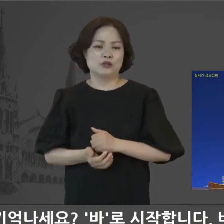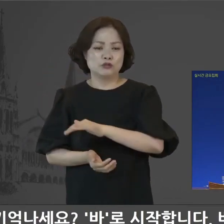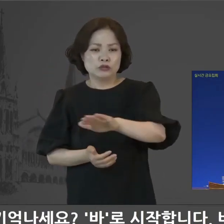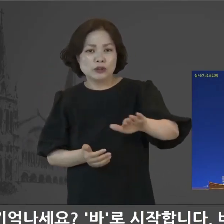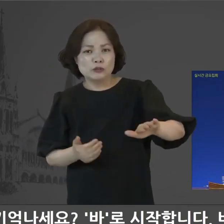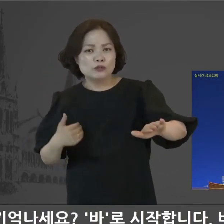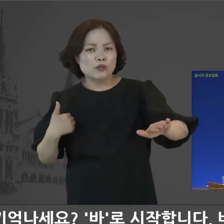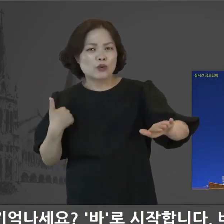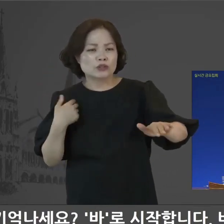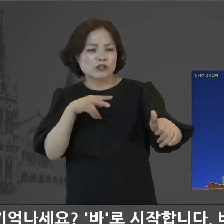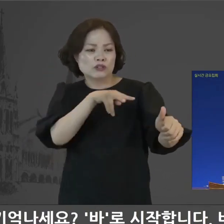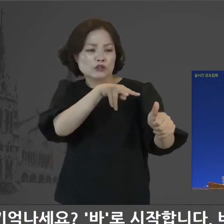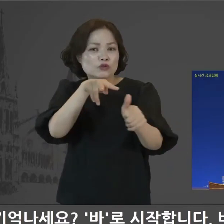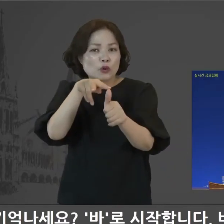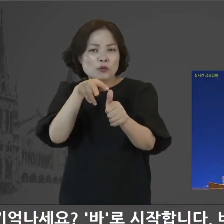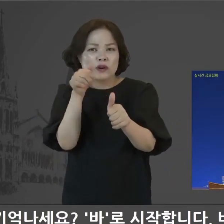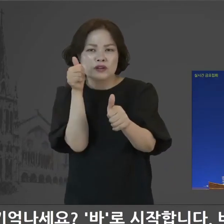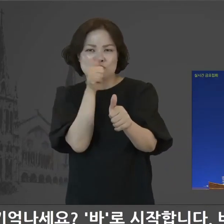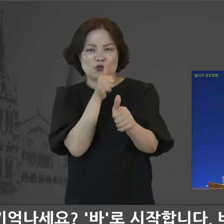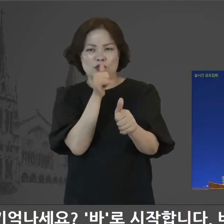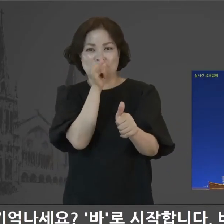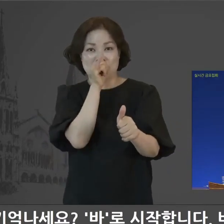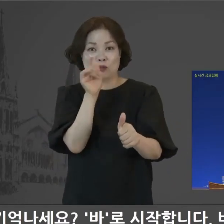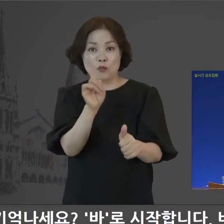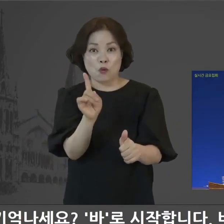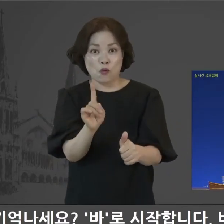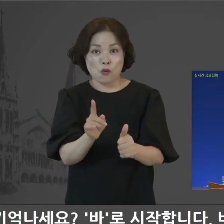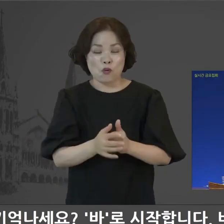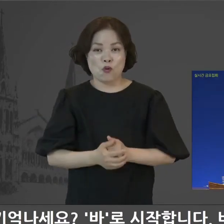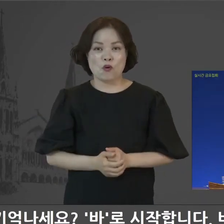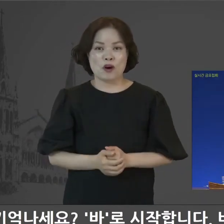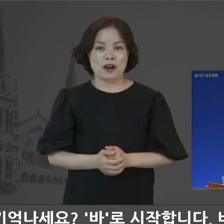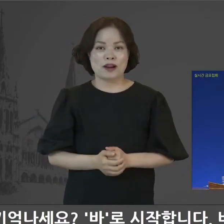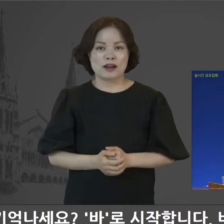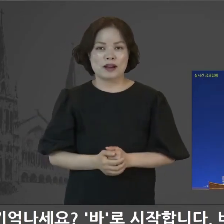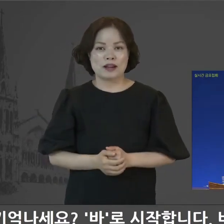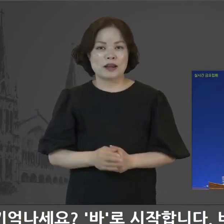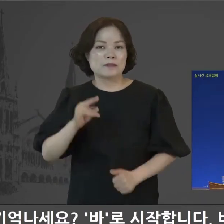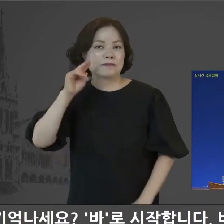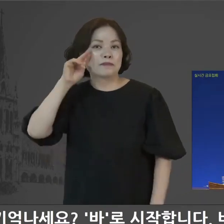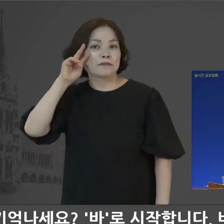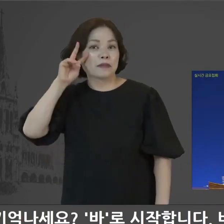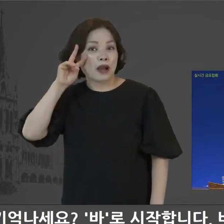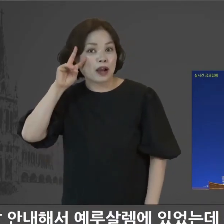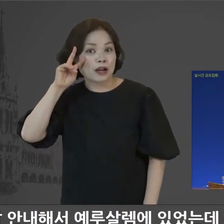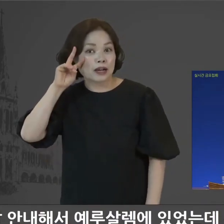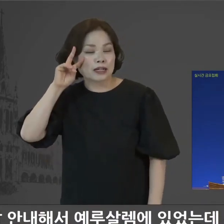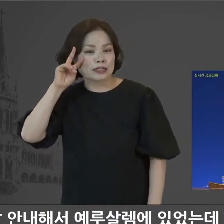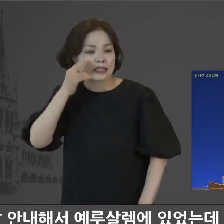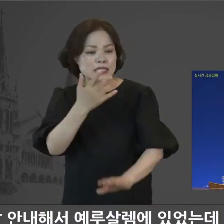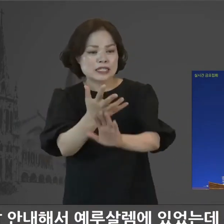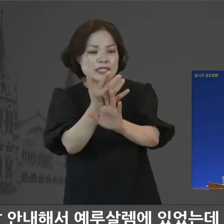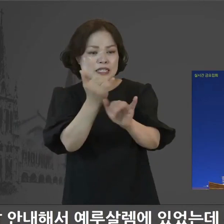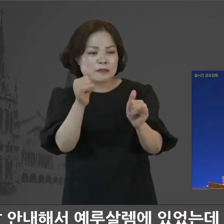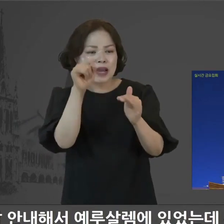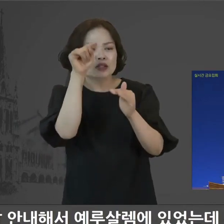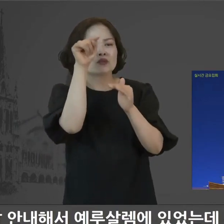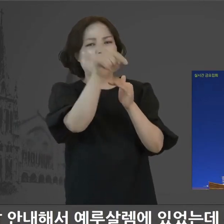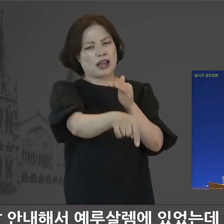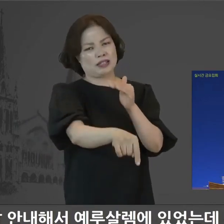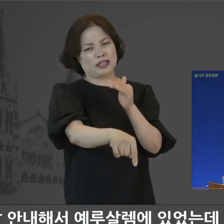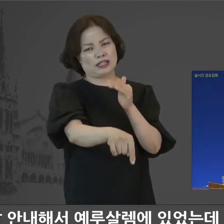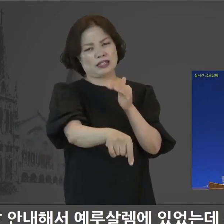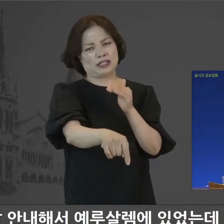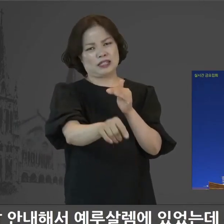잘 모르던 정보가 여기서 이제 소개되는 겁니다. 어떤 거냐면, 바울이 이방인으로 가야 한다라는